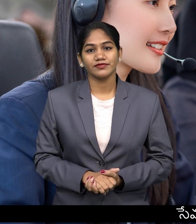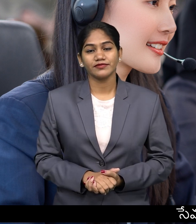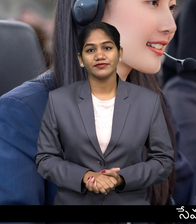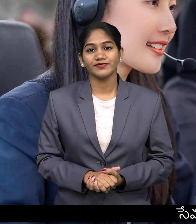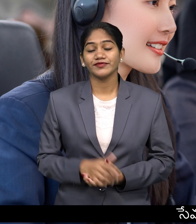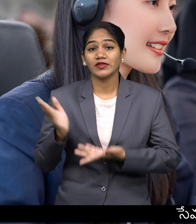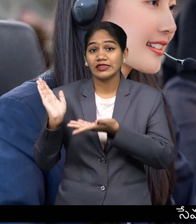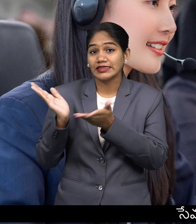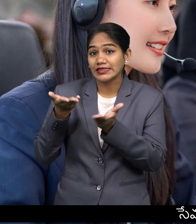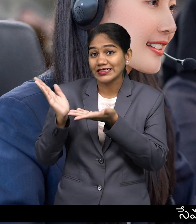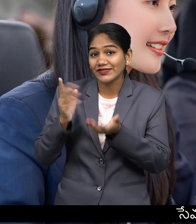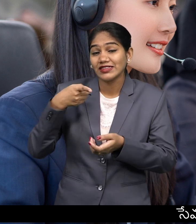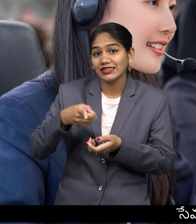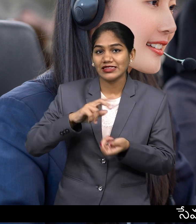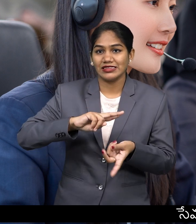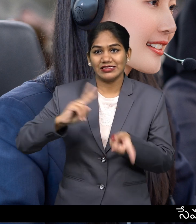సేవల ఎగుమతులు,